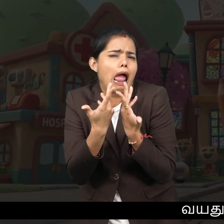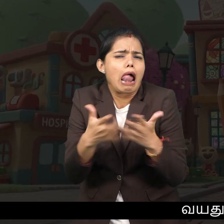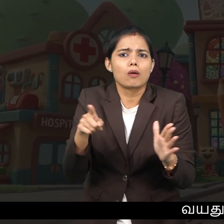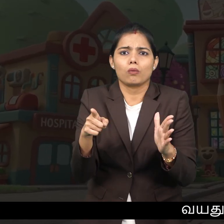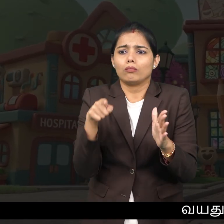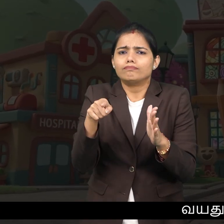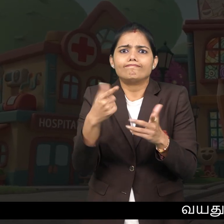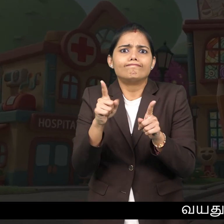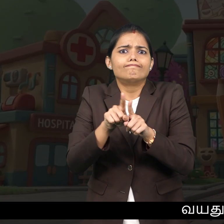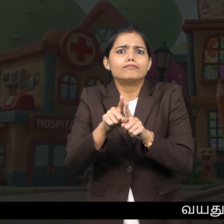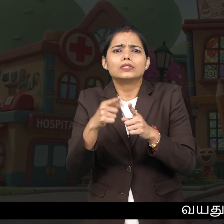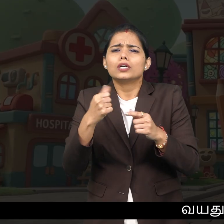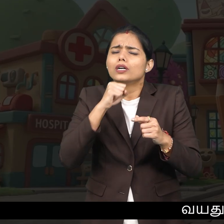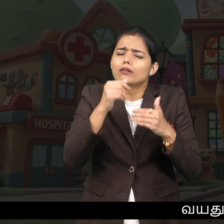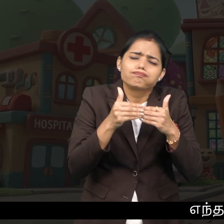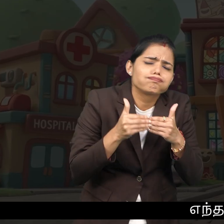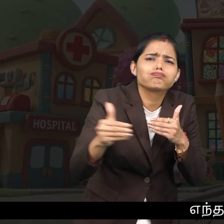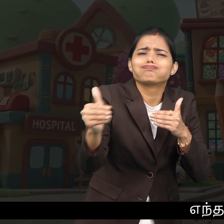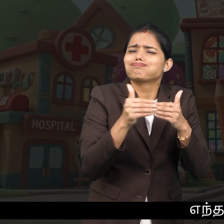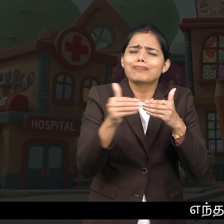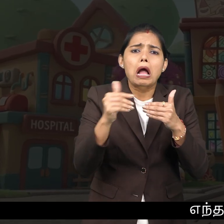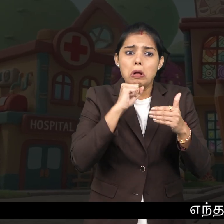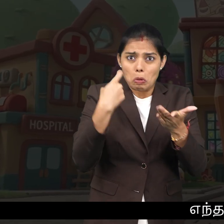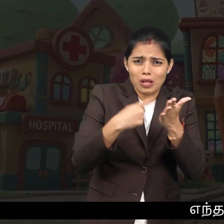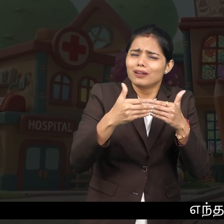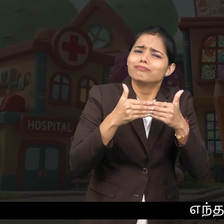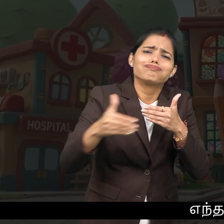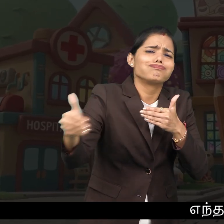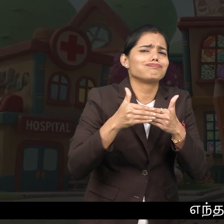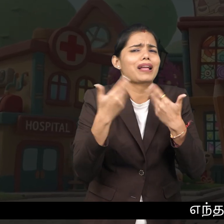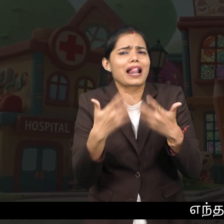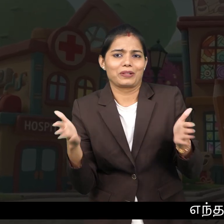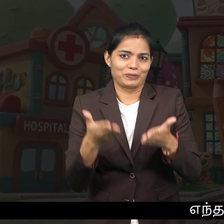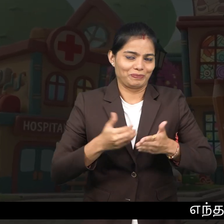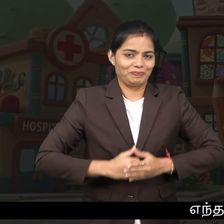வயது அல்லது செல்வம் என எந்த பாகுபாடும் இன்றி